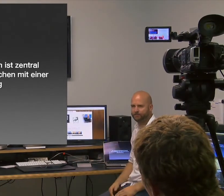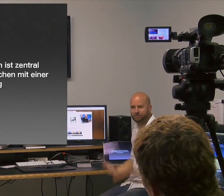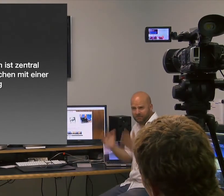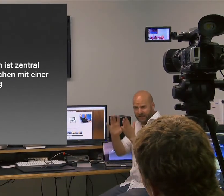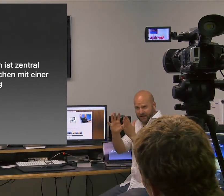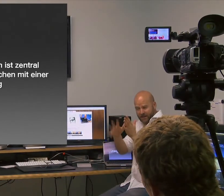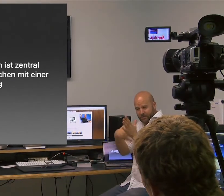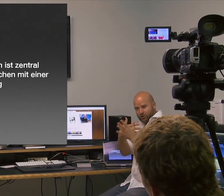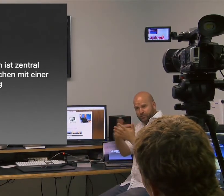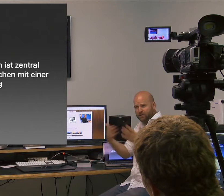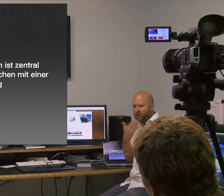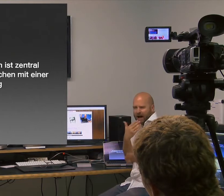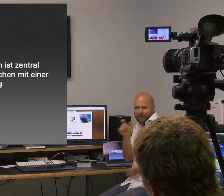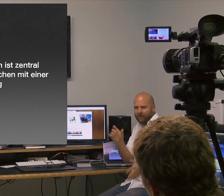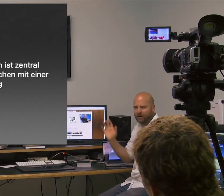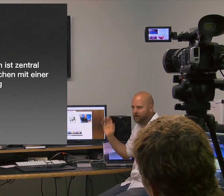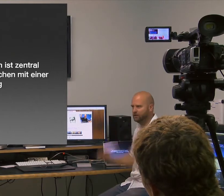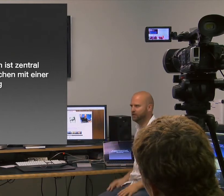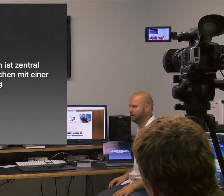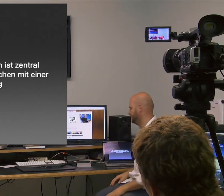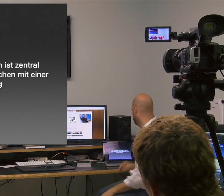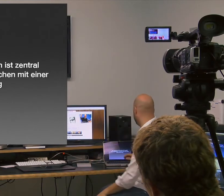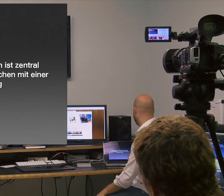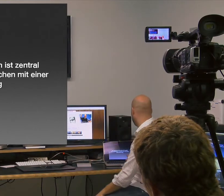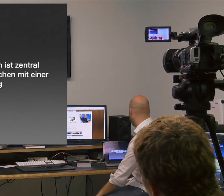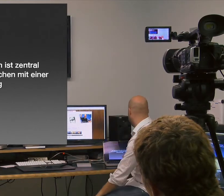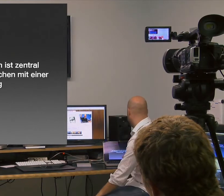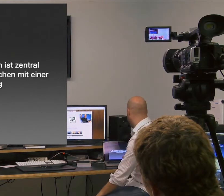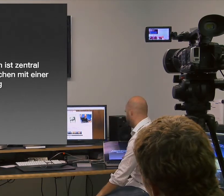also das Hauptziel ist, dass wir eine natürliche, gesunde Entwicklung haben.